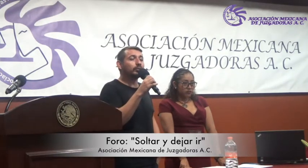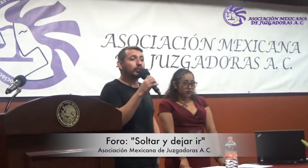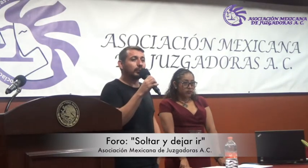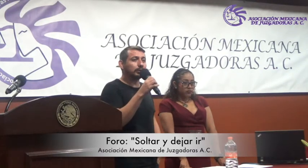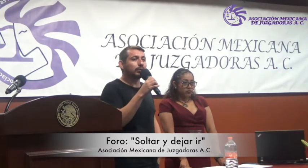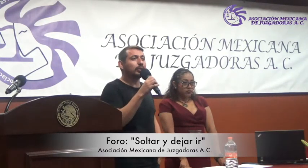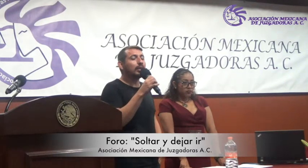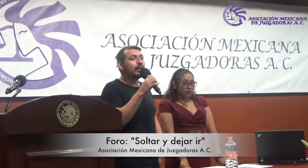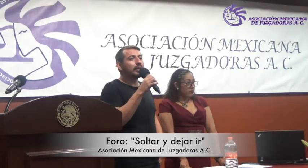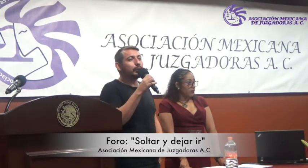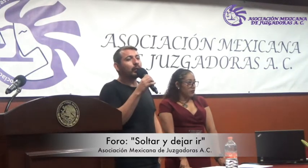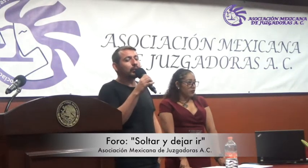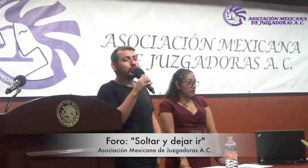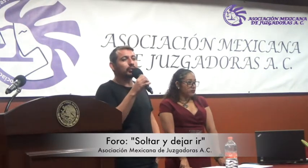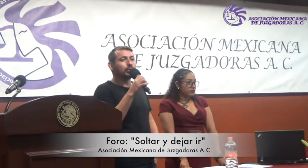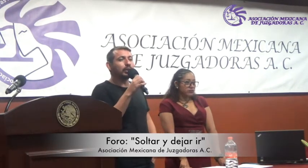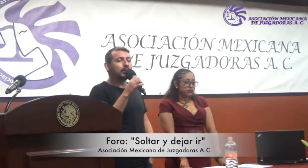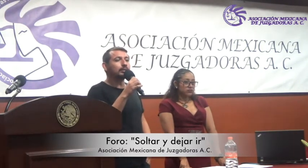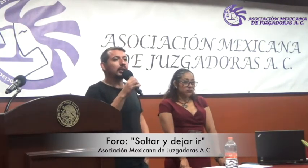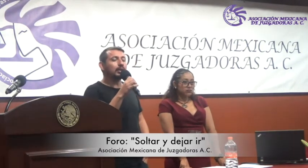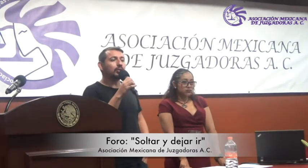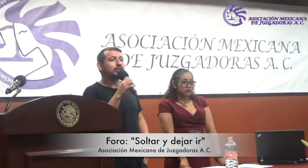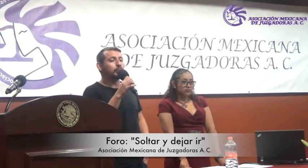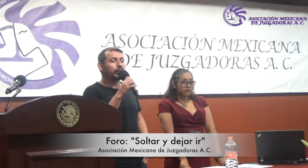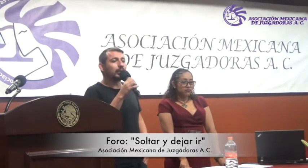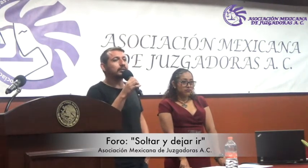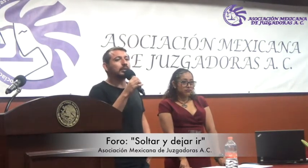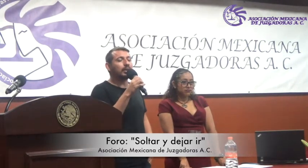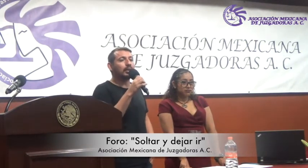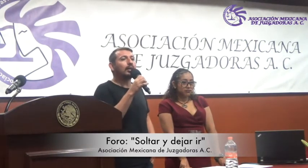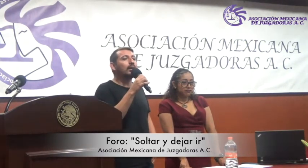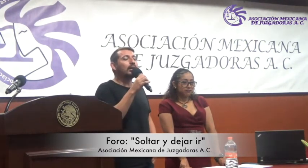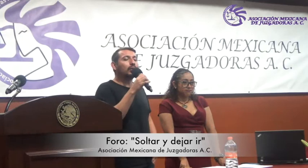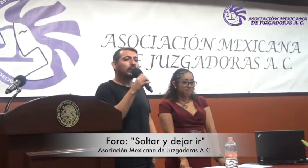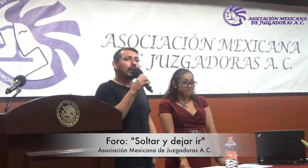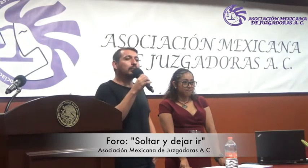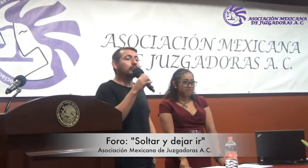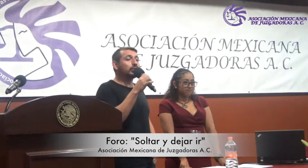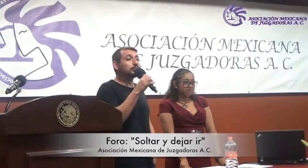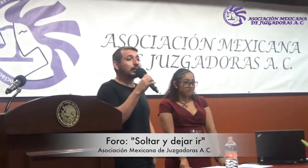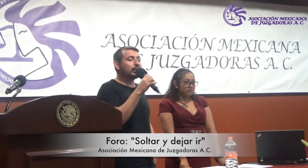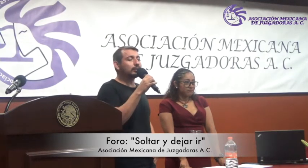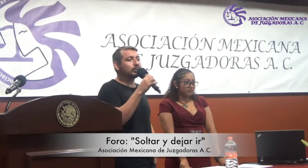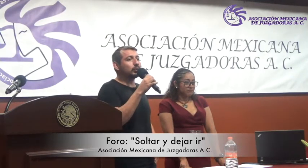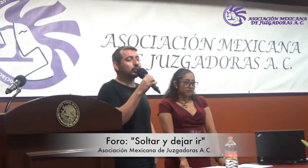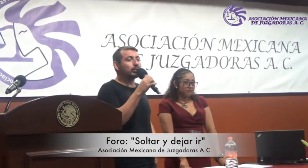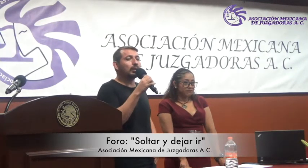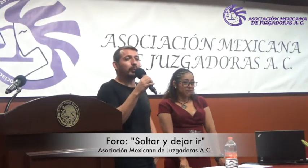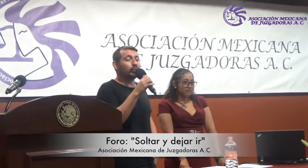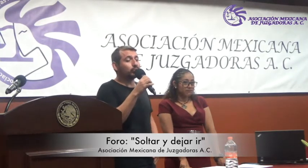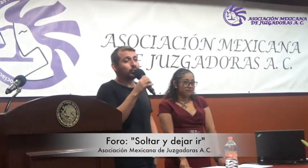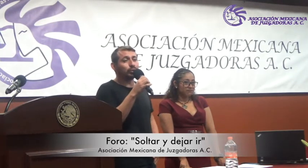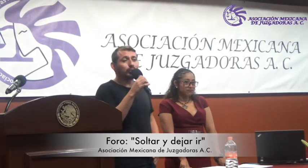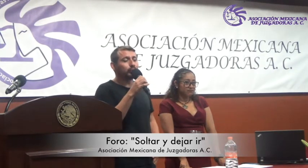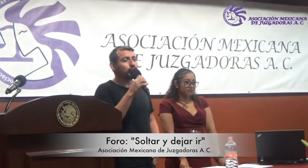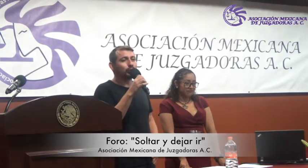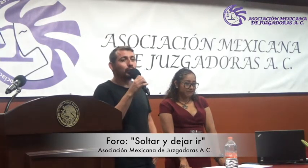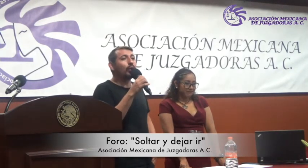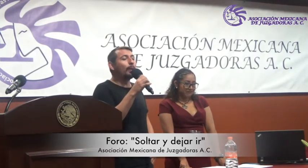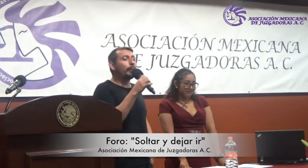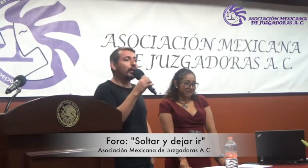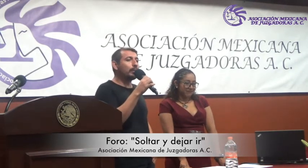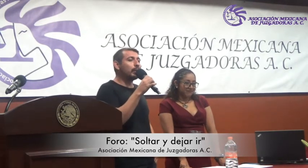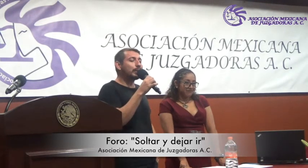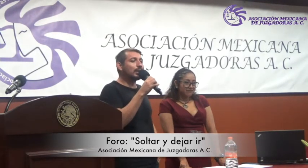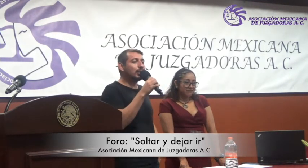mucha más información. Y veo que hay muchos oyentes que ellos sí pueden encontrar muchas maneras de solucionar, pero nosotros como sordos